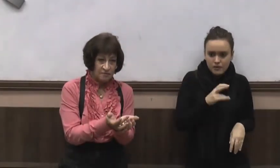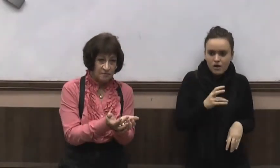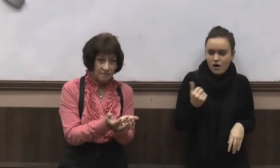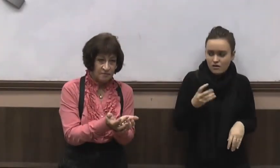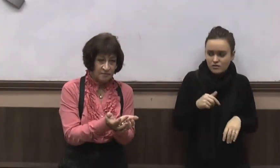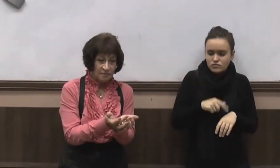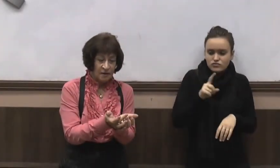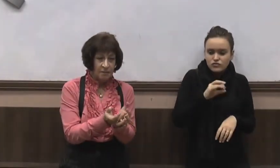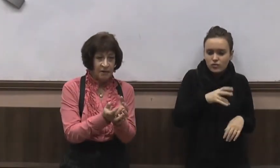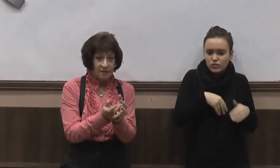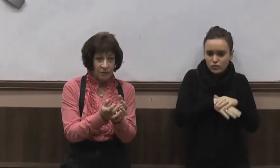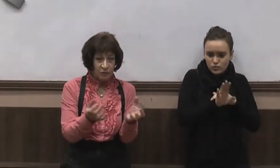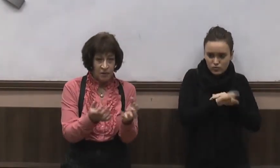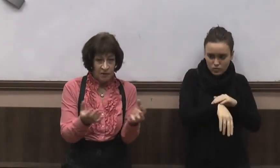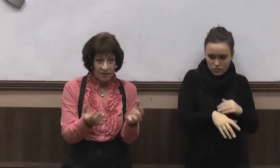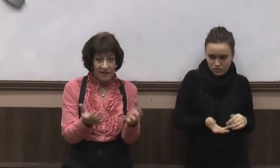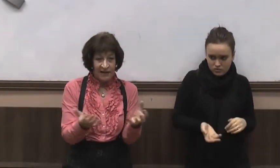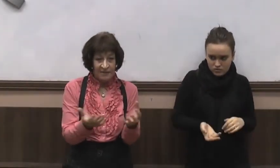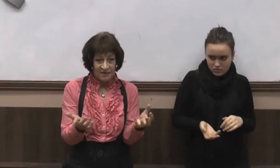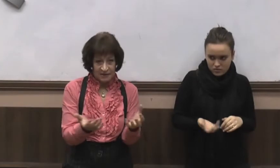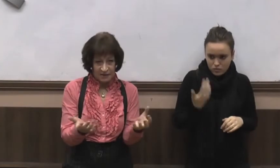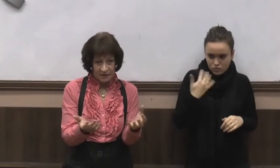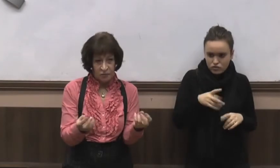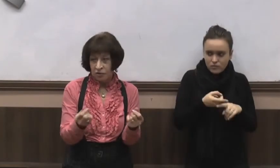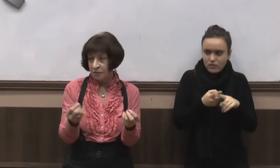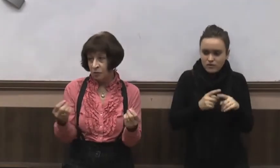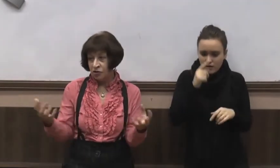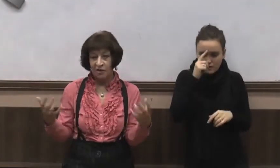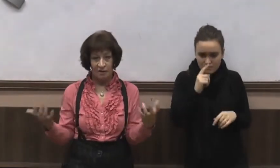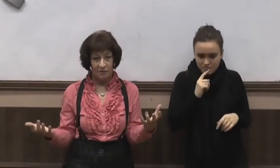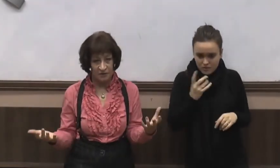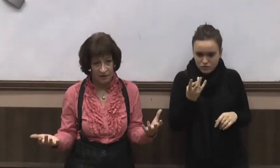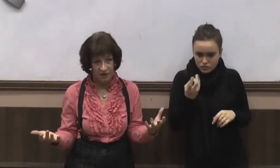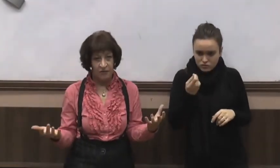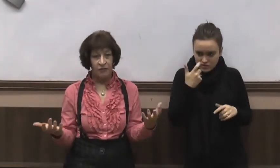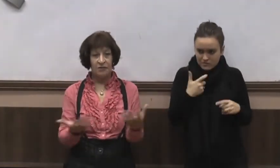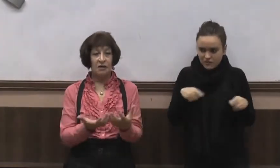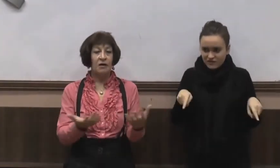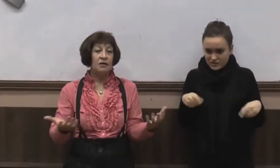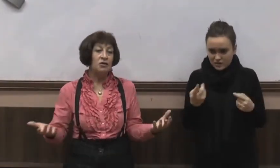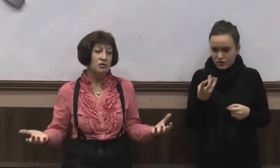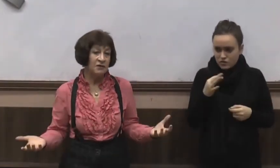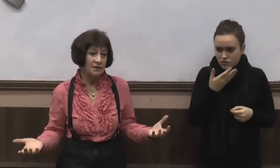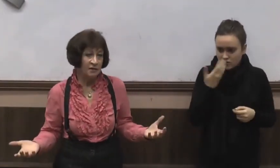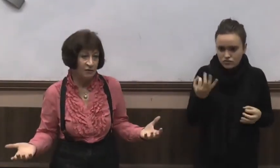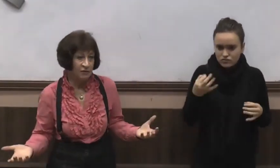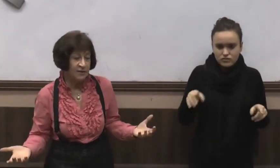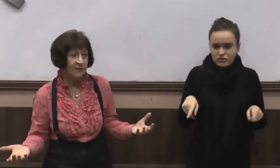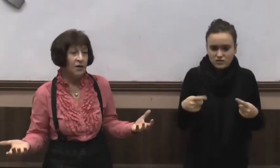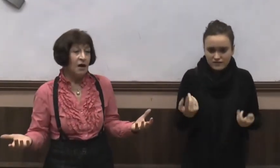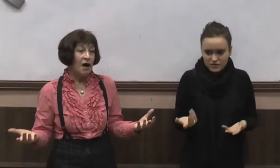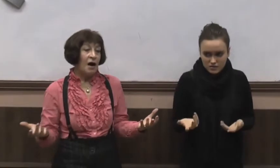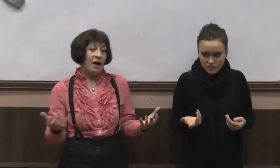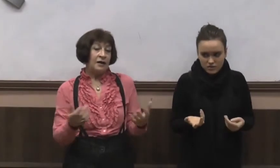уходит. Как бы, ну, 1,5 месяца уже немножечко надо бы восстанавливаться, да. Ничего не